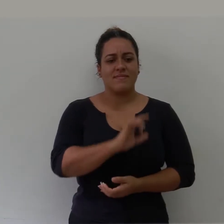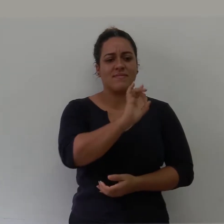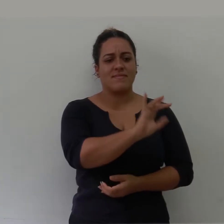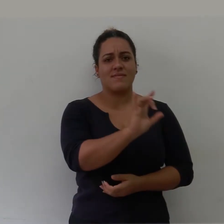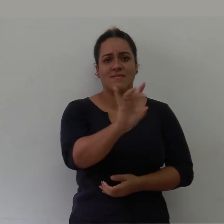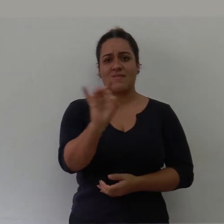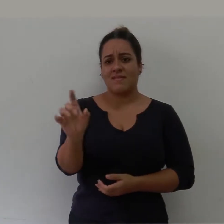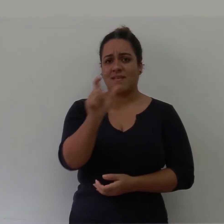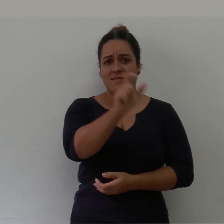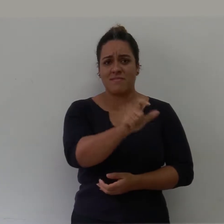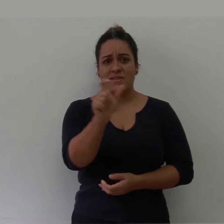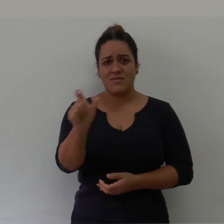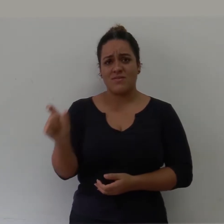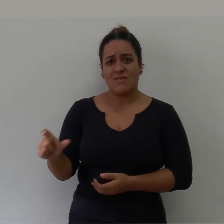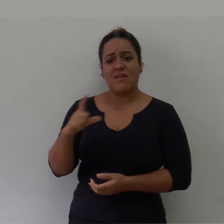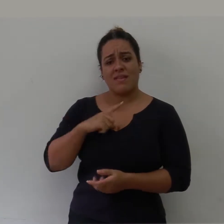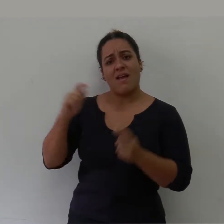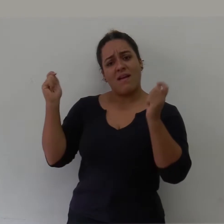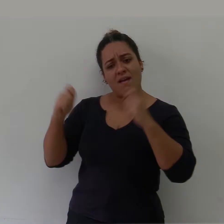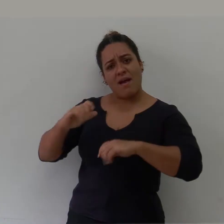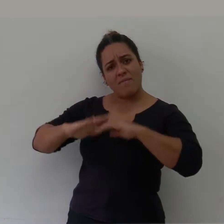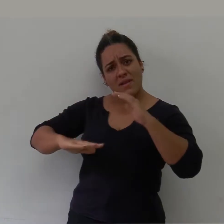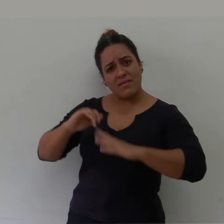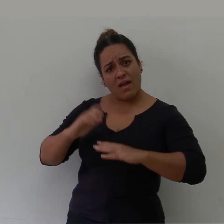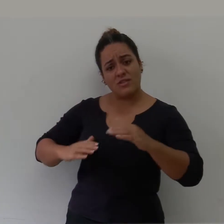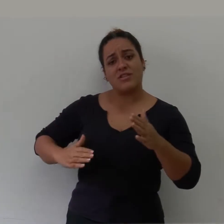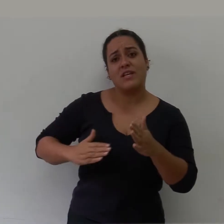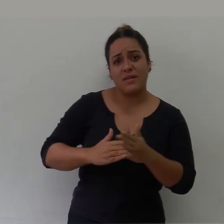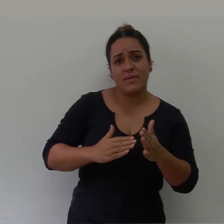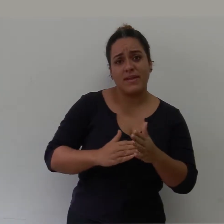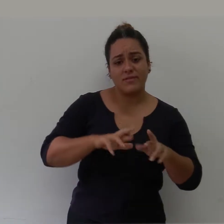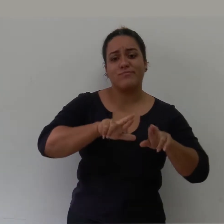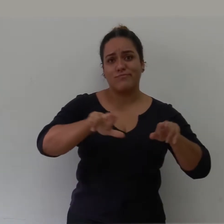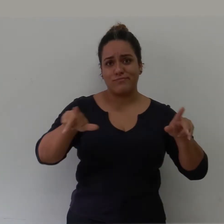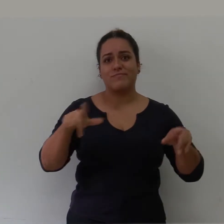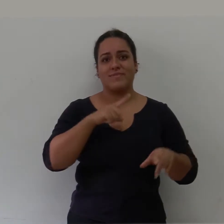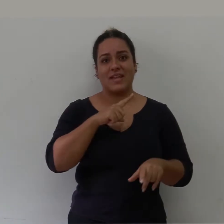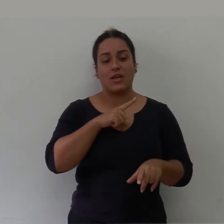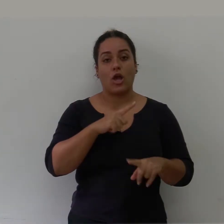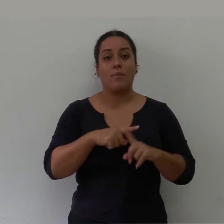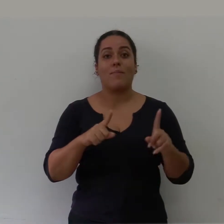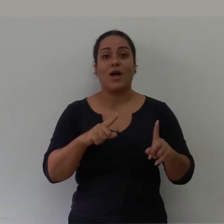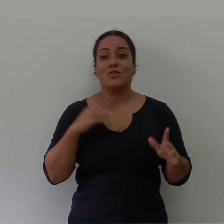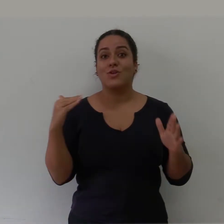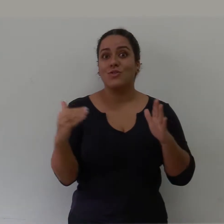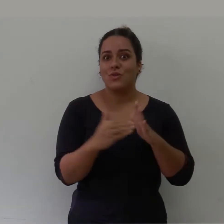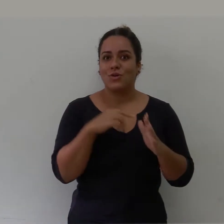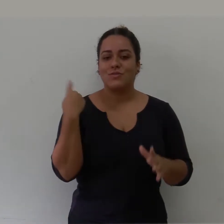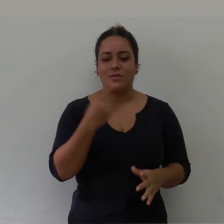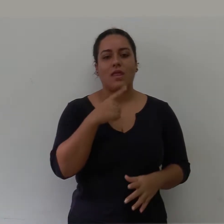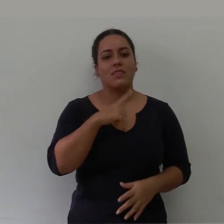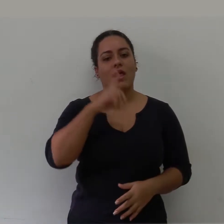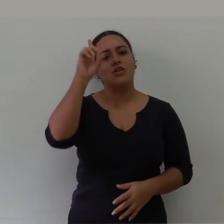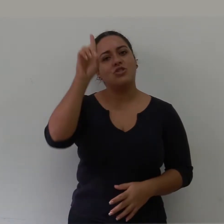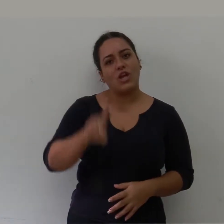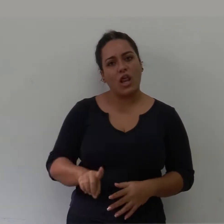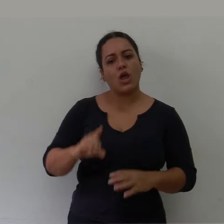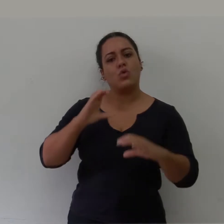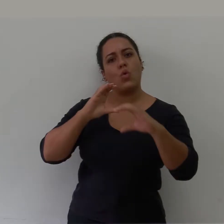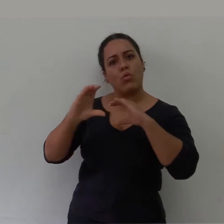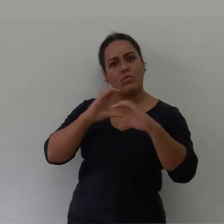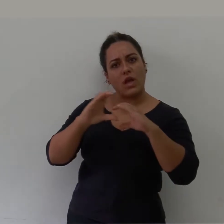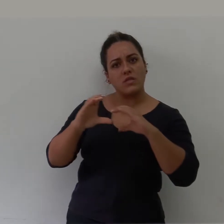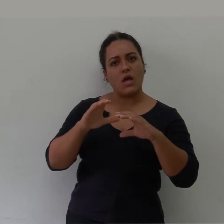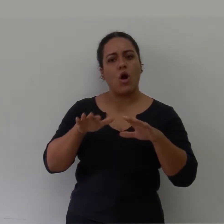Cada pessoa tem gostos, habilidades e limitações distintas. Mas todos temos direito à comunicação,